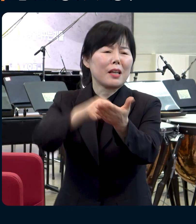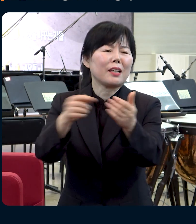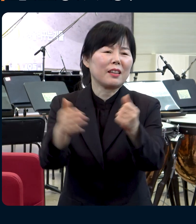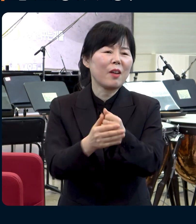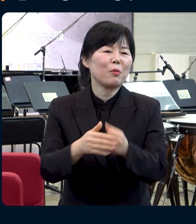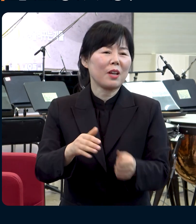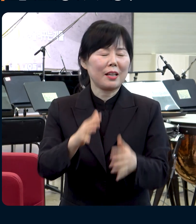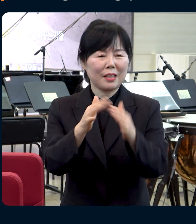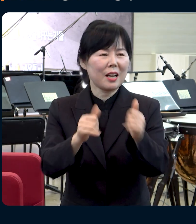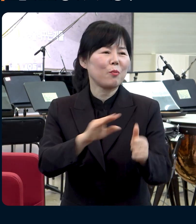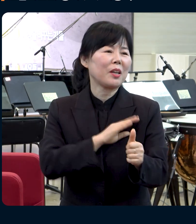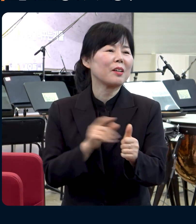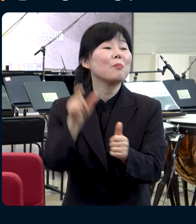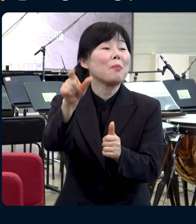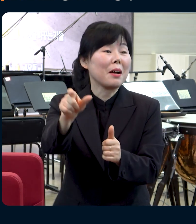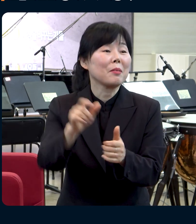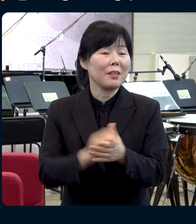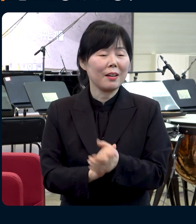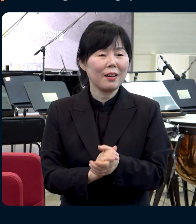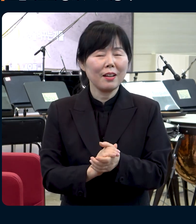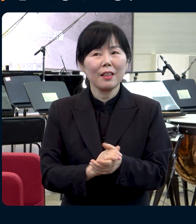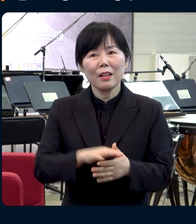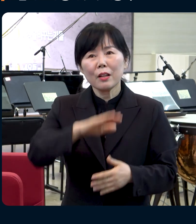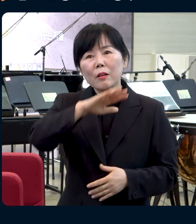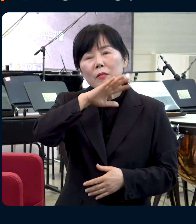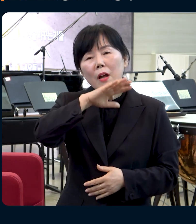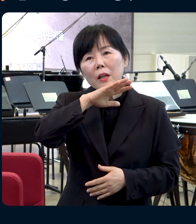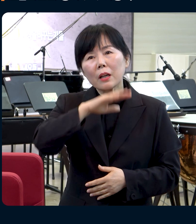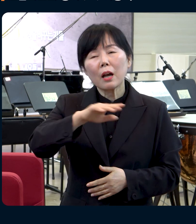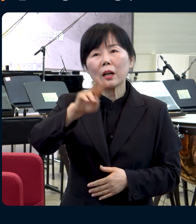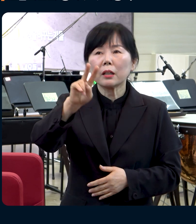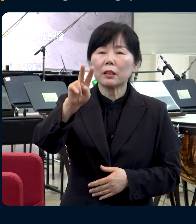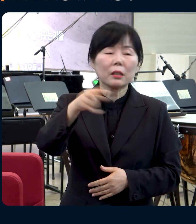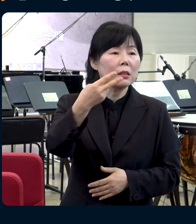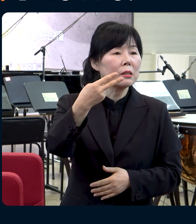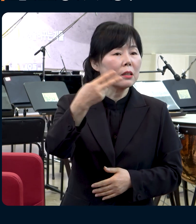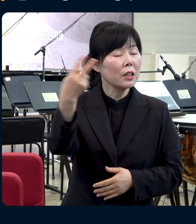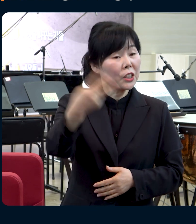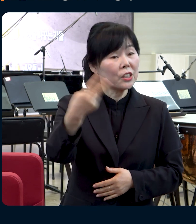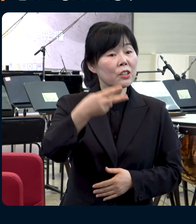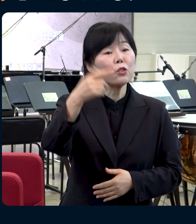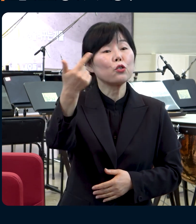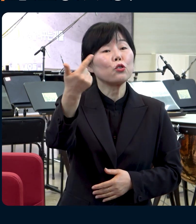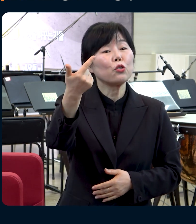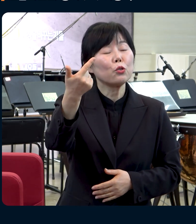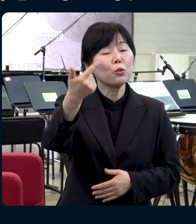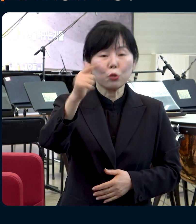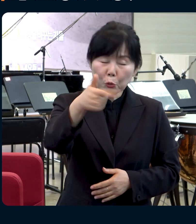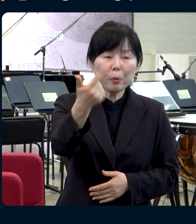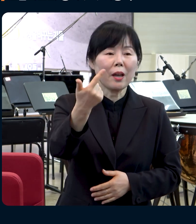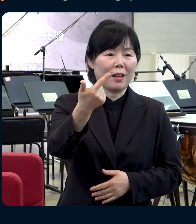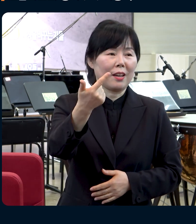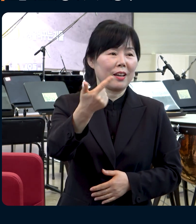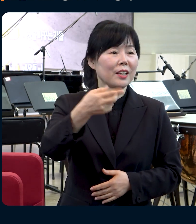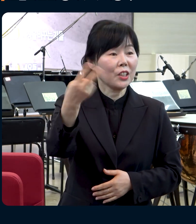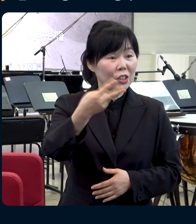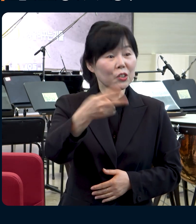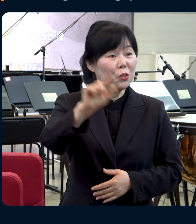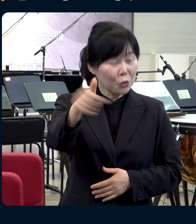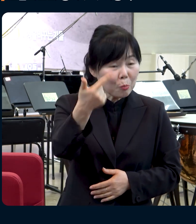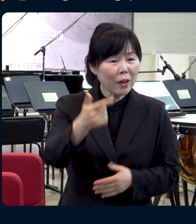이런 저 나무는요 무려 2600살 정도라고 추정을 하고요, 그리고 이 나무 주위가 무려 84m가